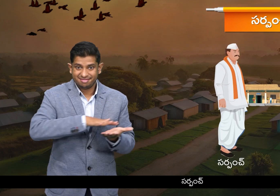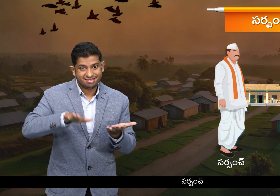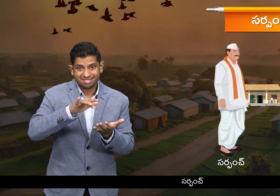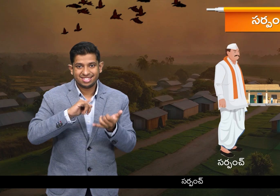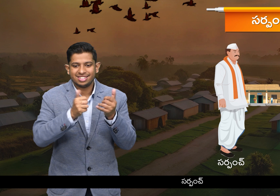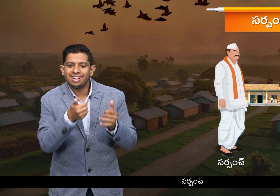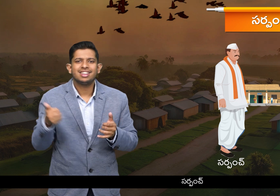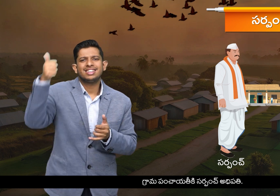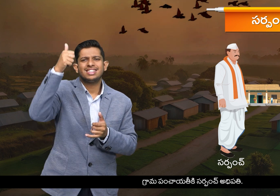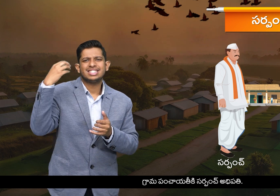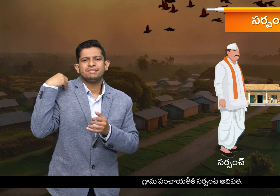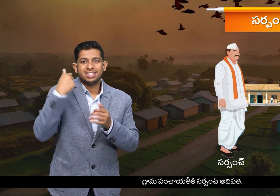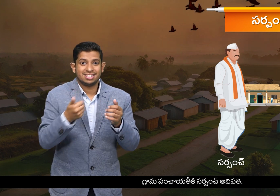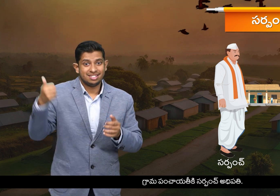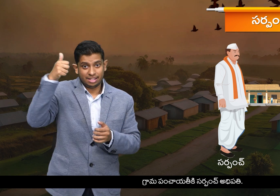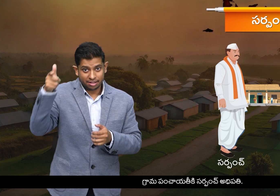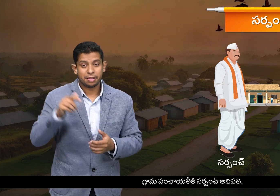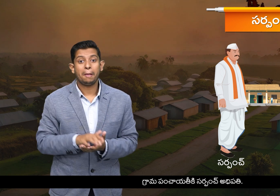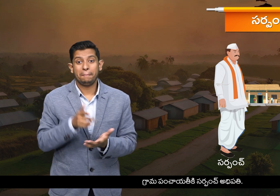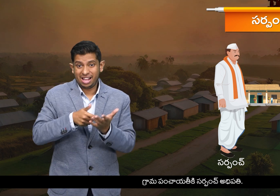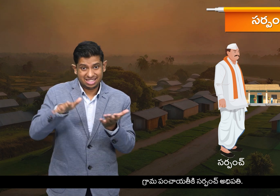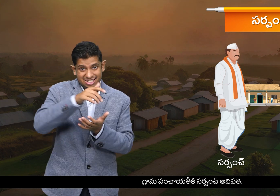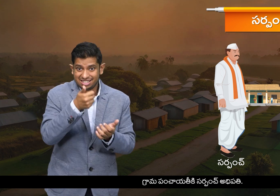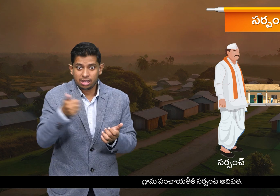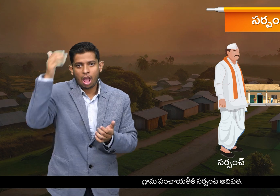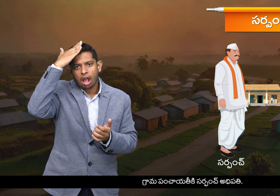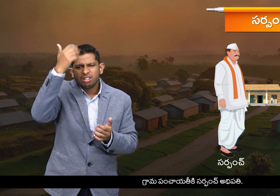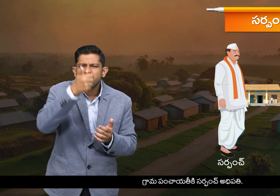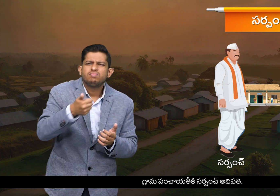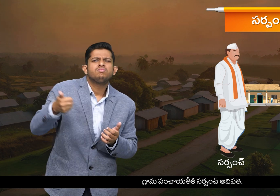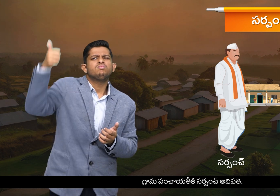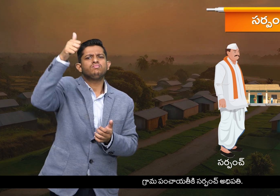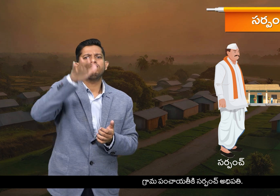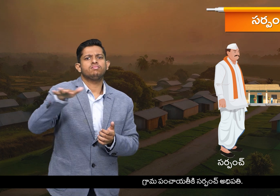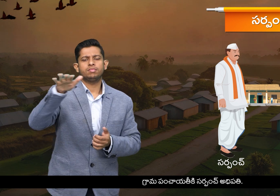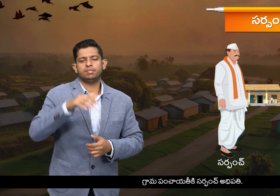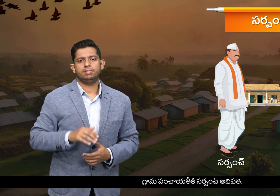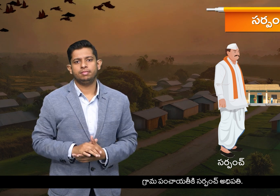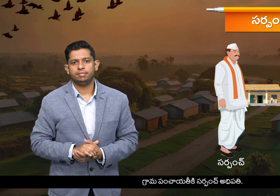సర్పంచ్. గ్రామ పంచాయతీకి సర్పంచ్ అధిపతి.